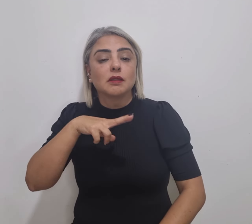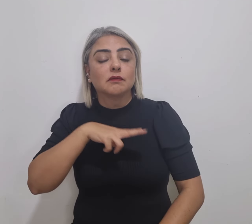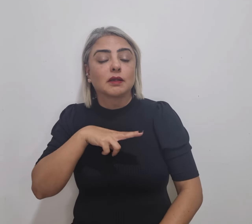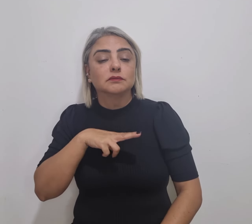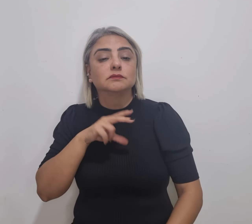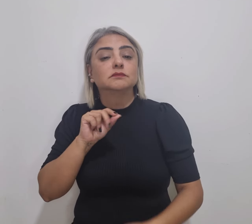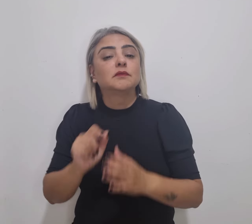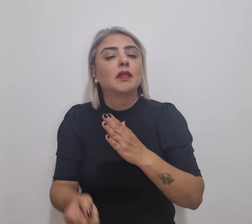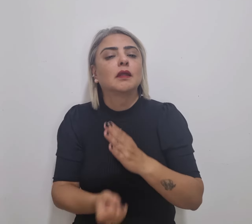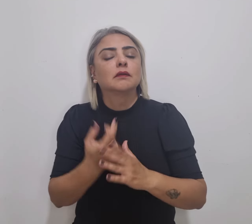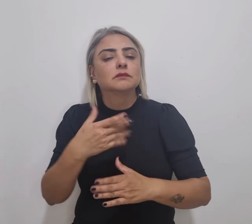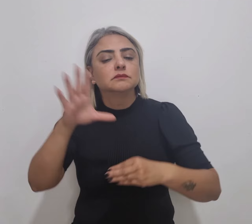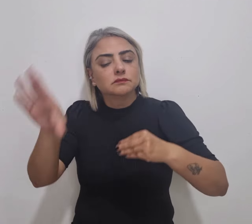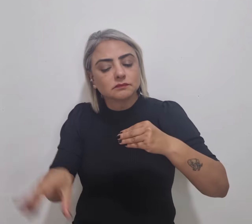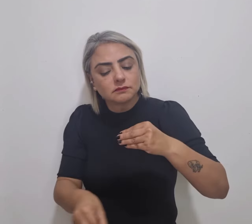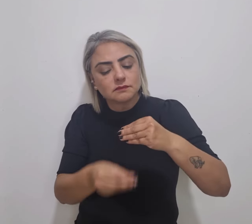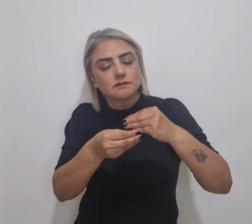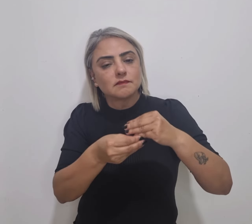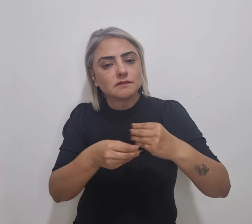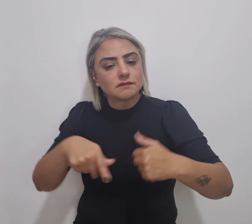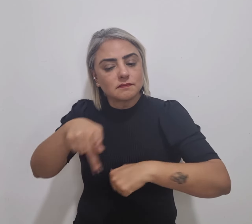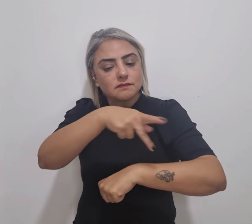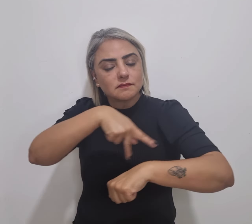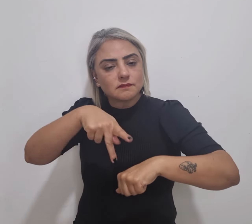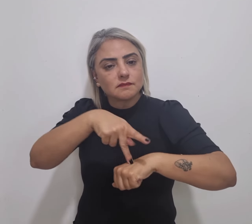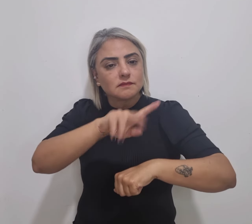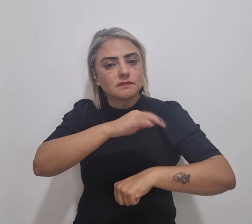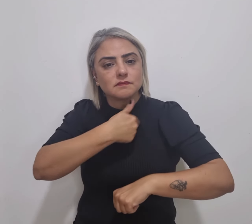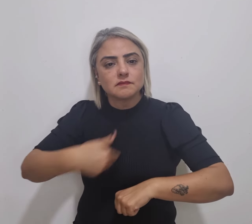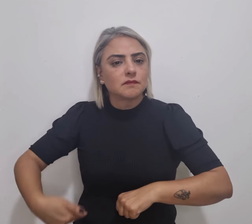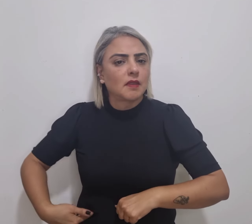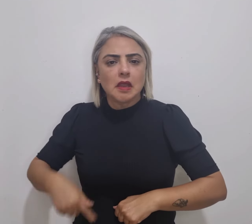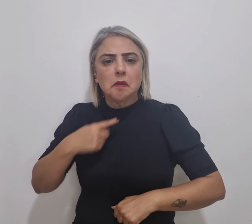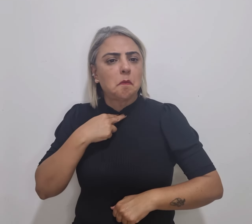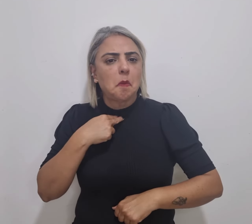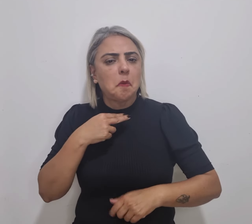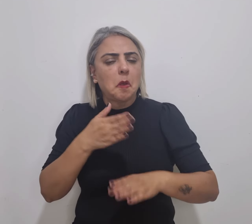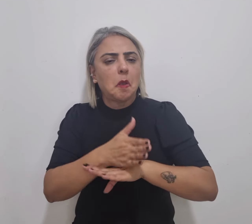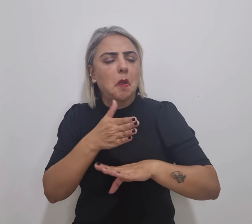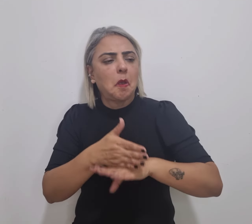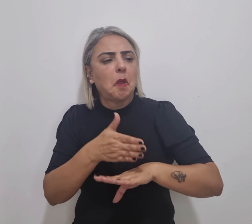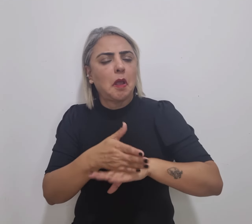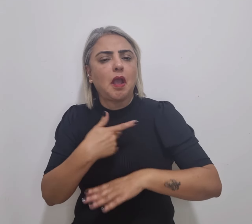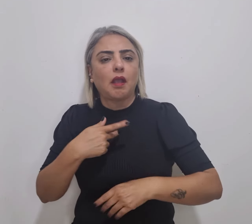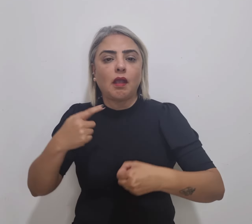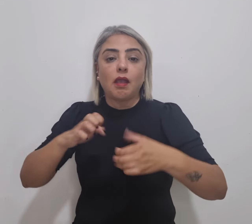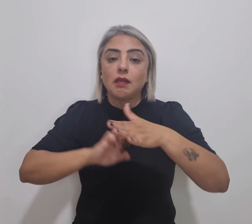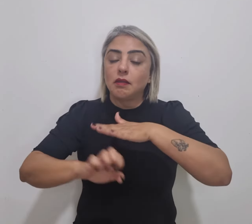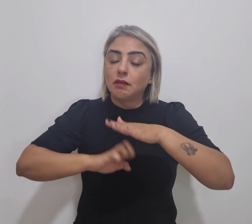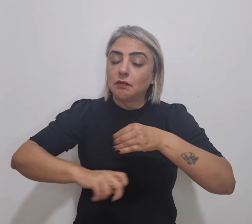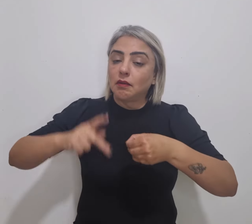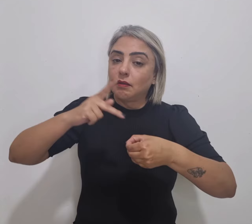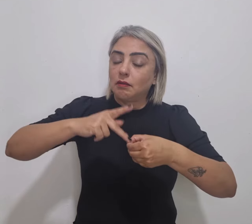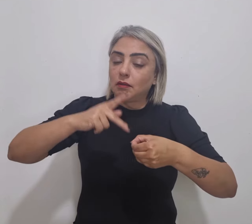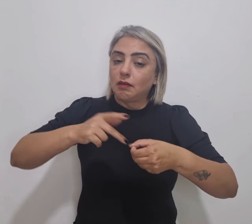de pertencerem ao Estado não impede que as empresas petrolíferas e mineradoras